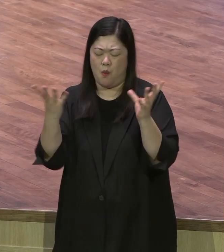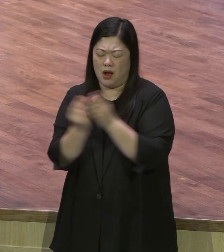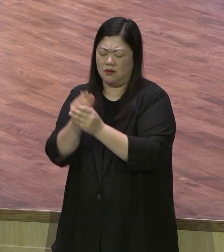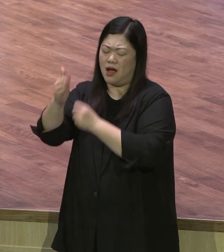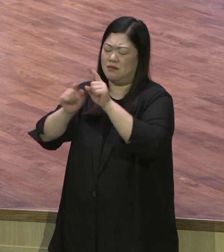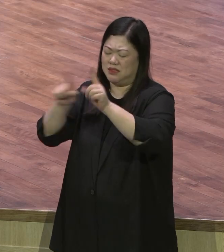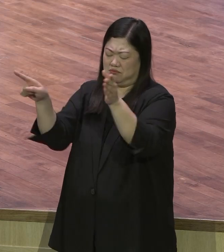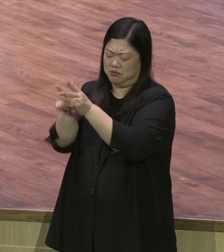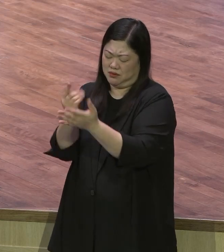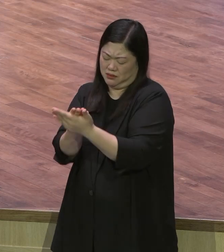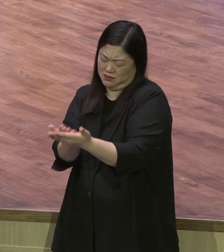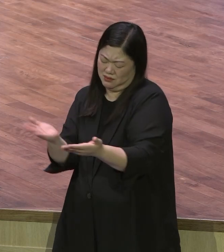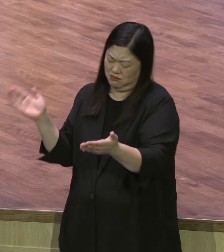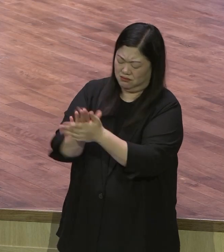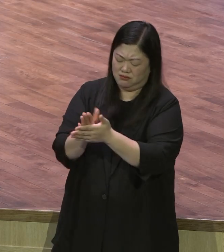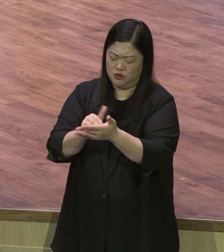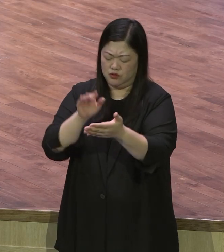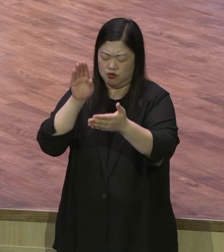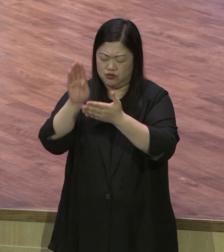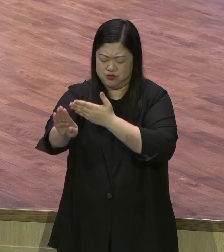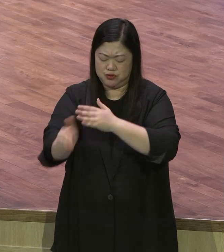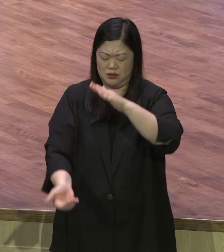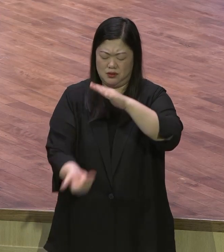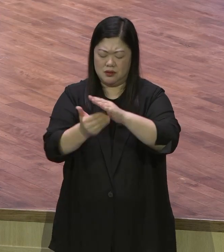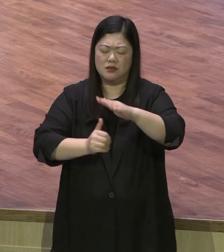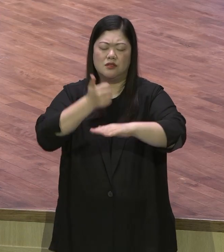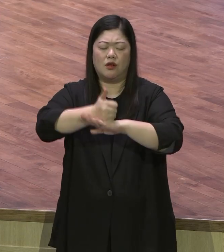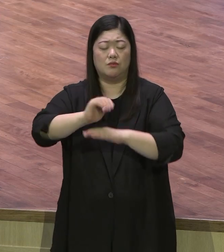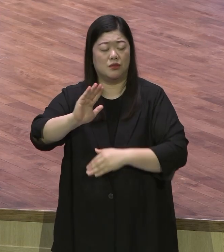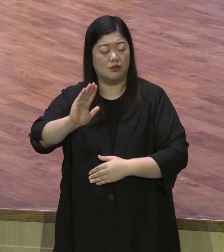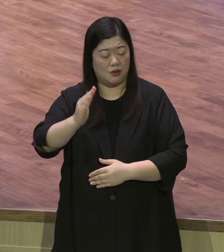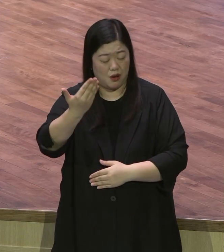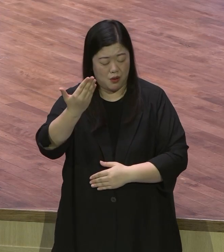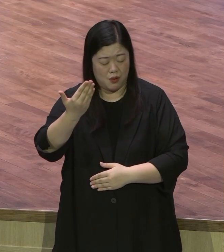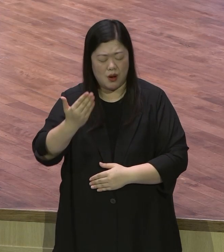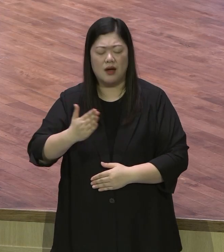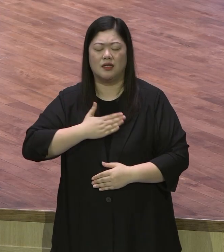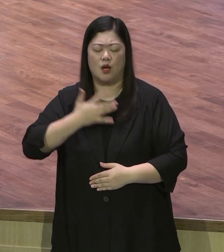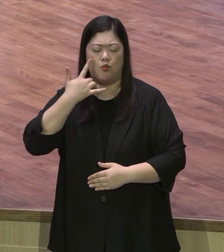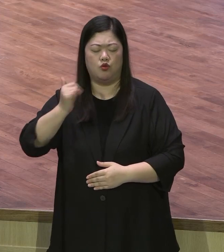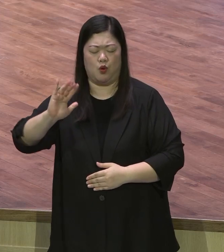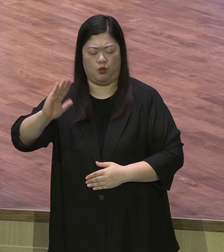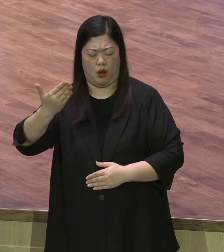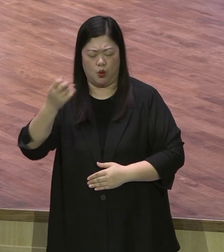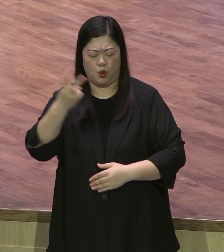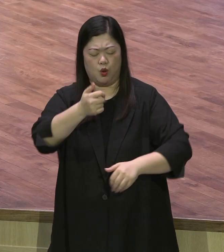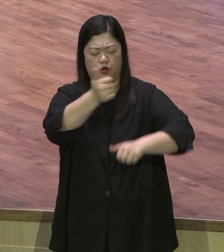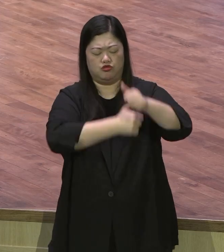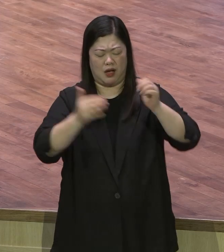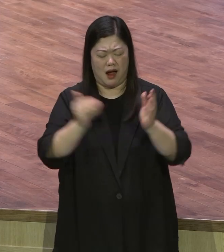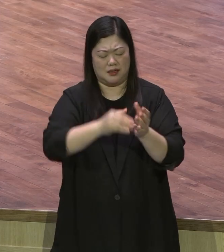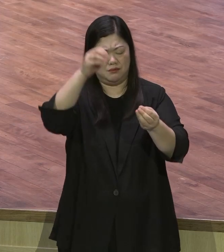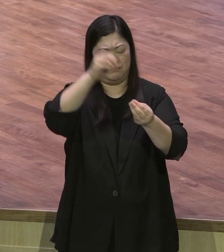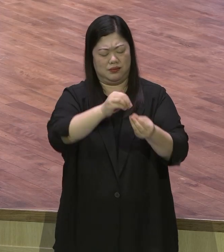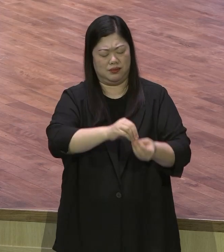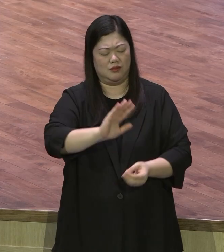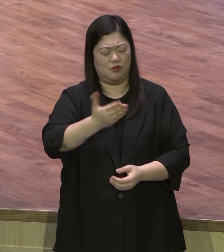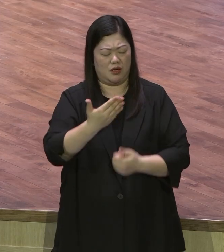있는 영적 서밋을 만들 수 있는 그런 주님 모든 부모님들이 다 되게